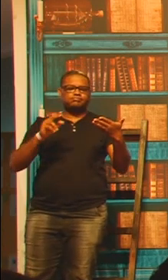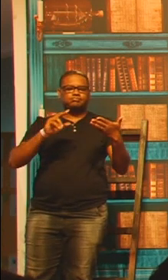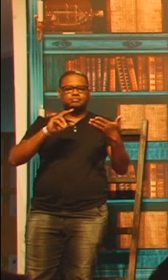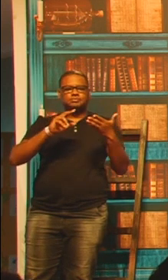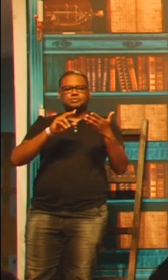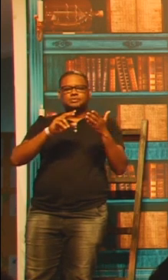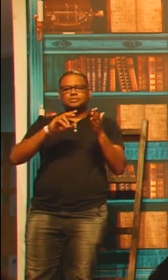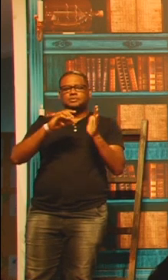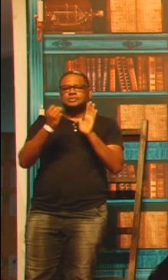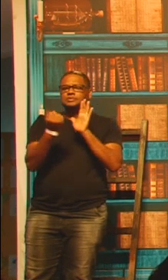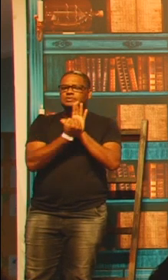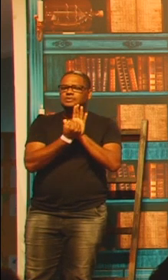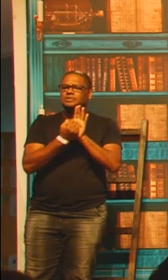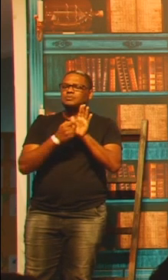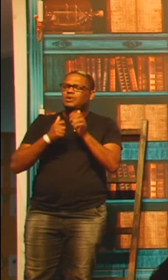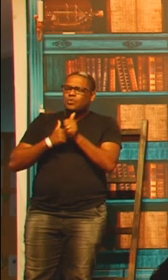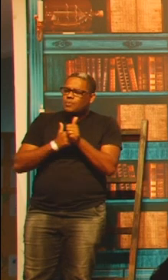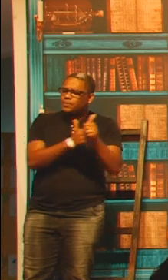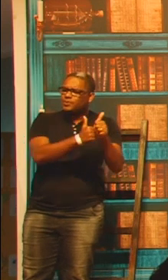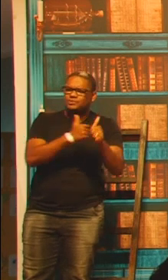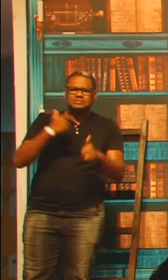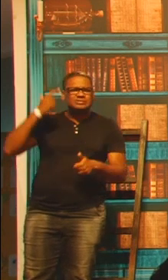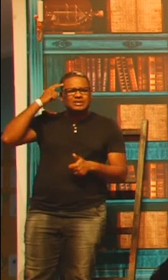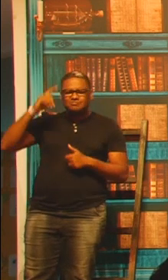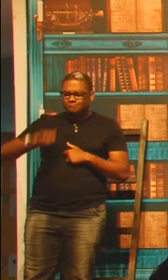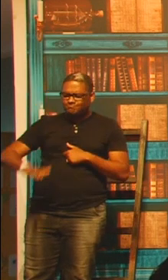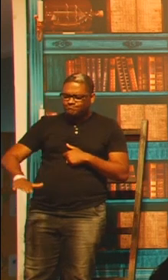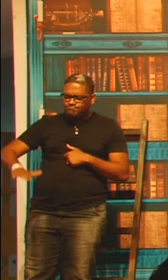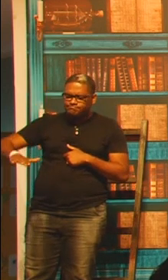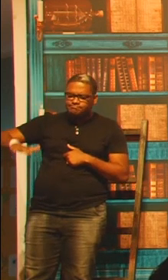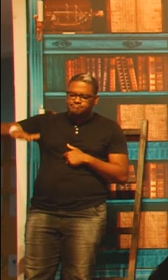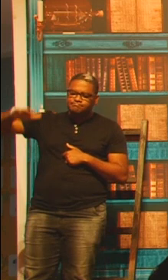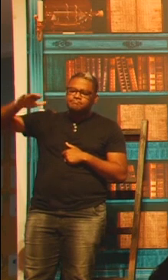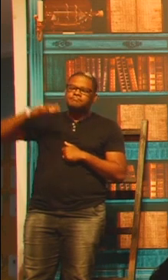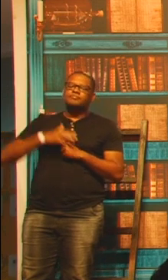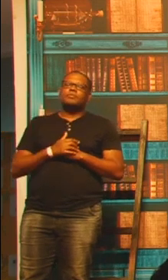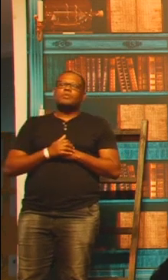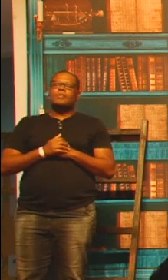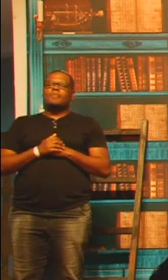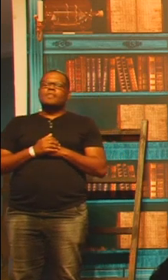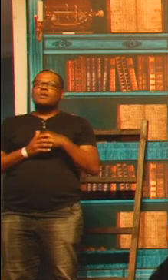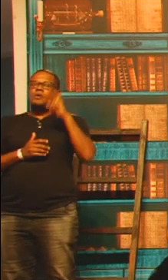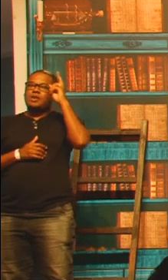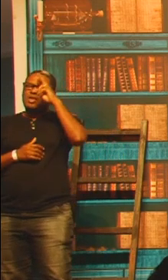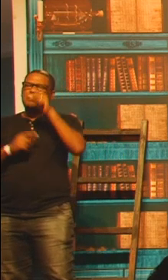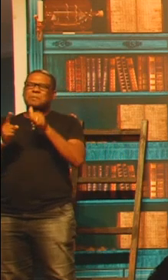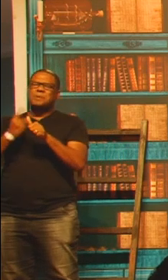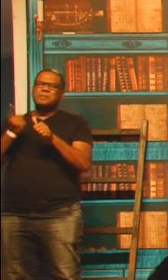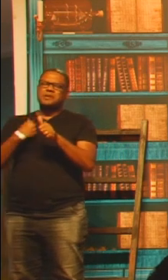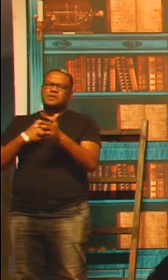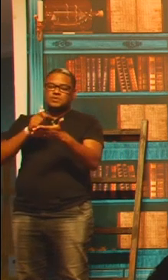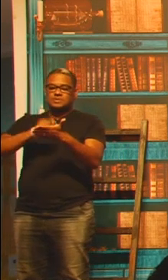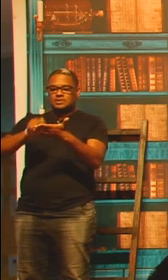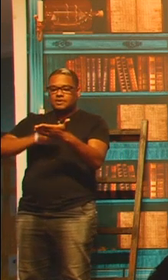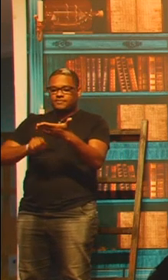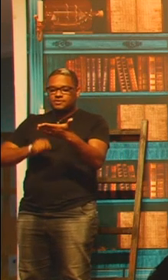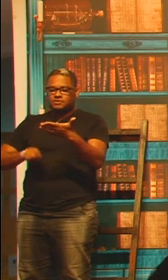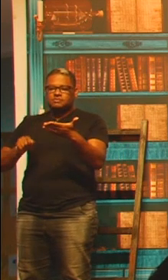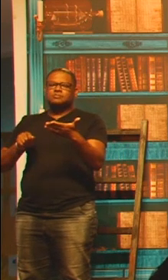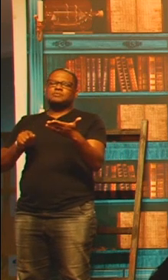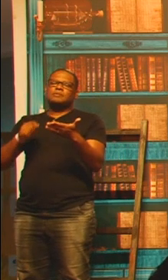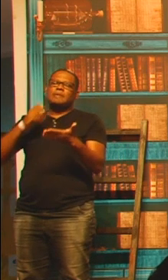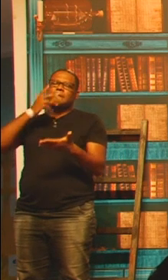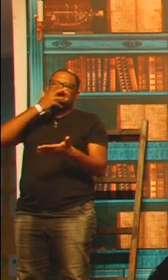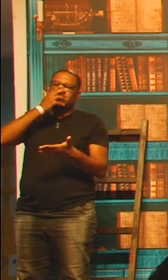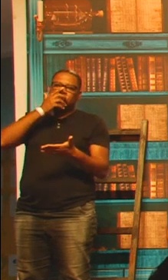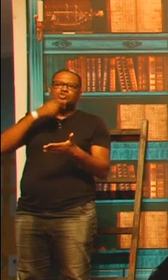me acompanhou sempre. As primeiras coisas que eu escrevi, geralmente eram